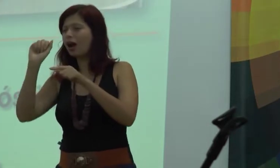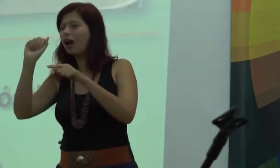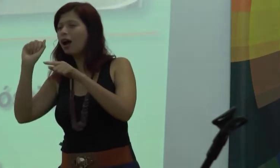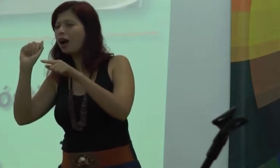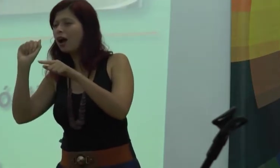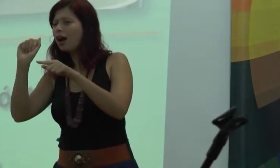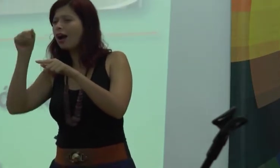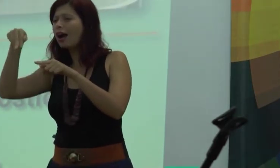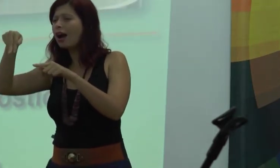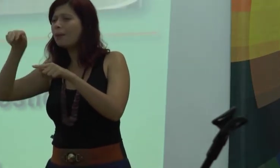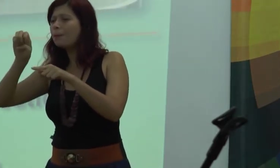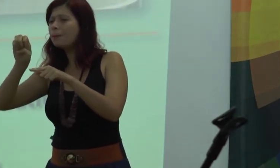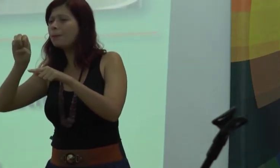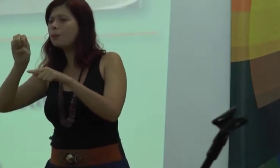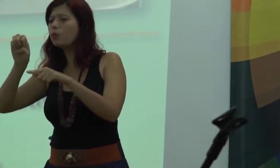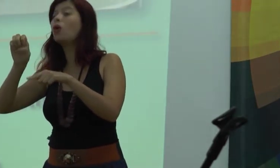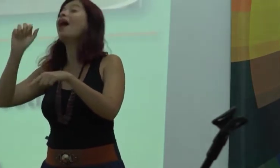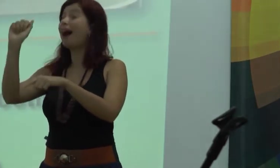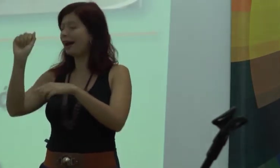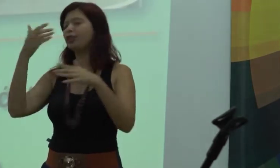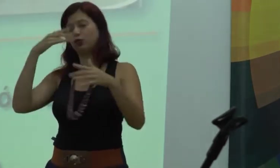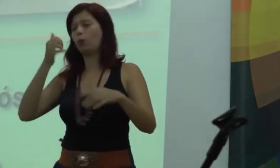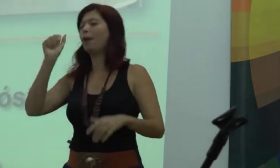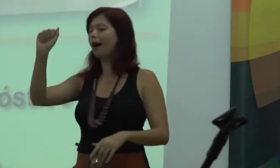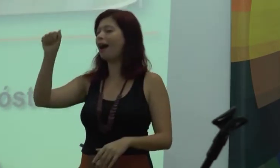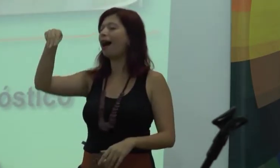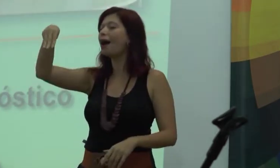Eu esqueci o nome.